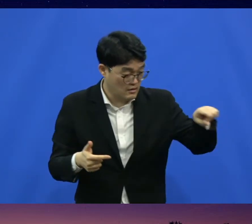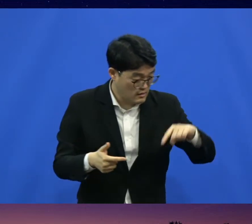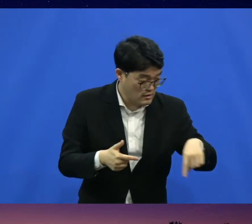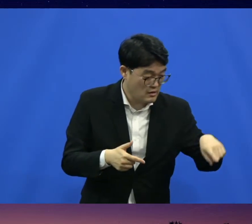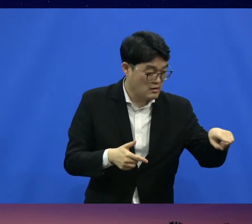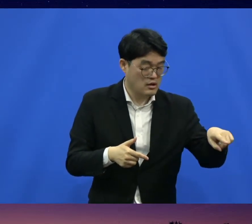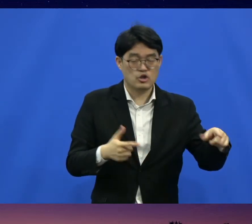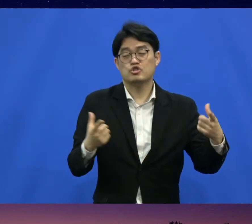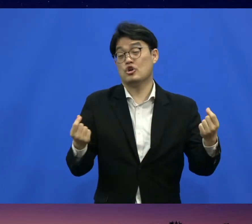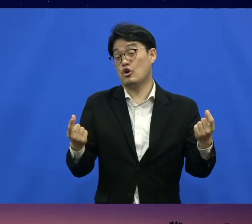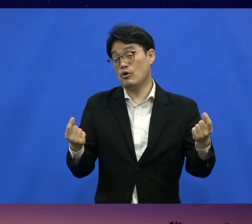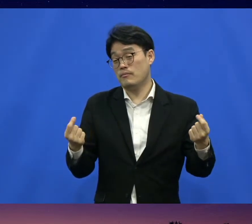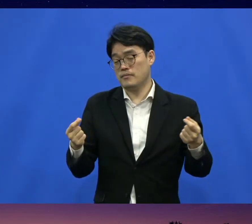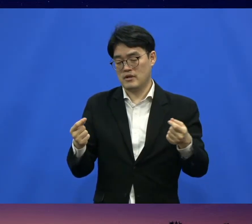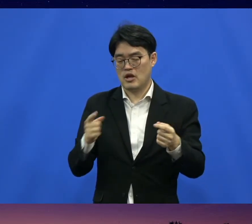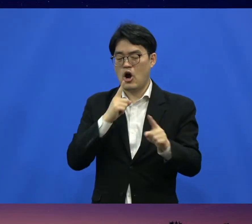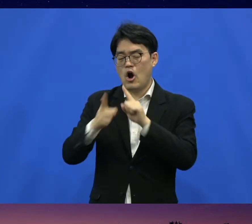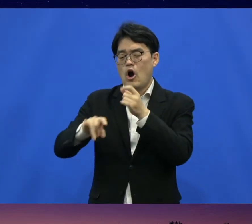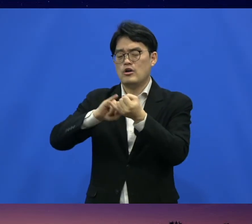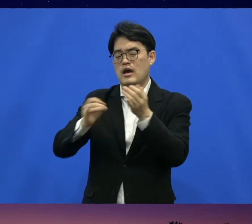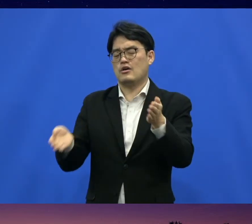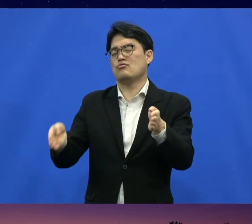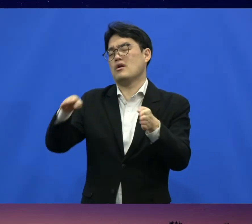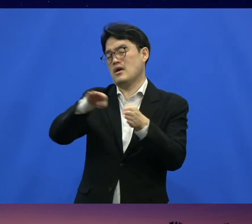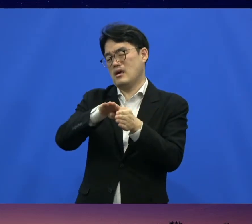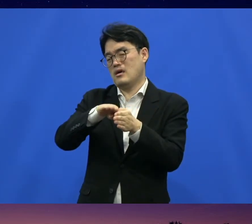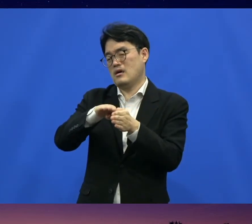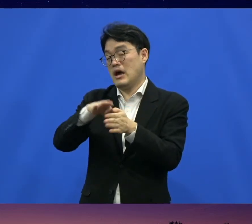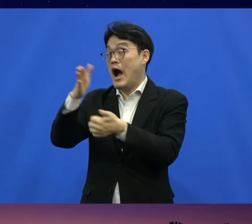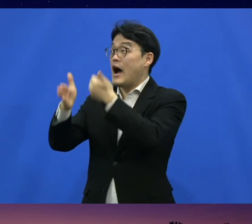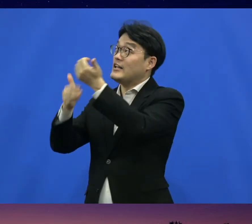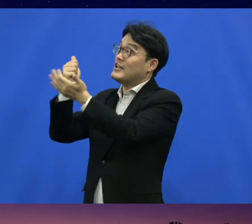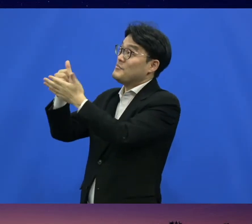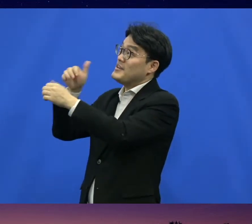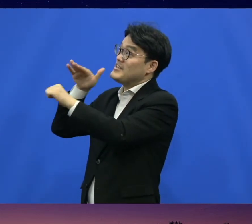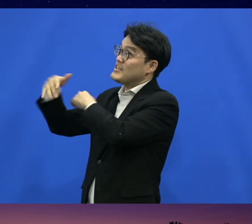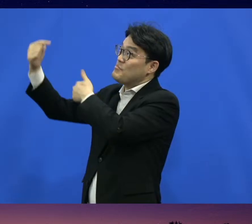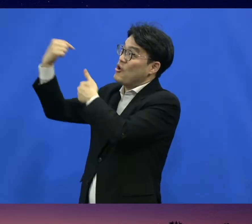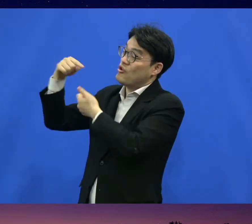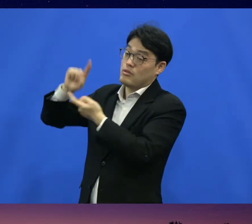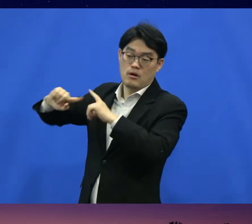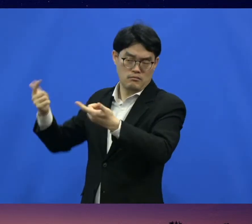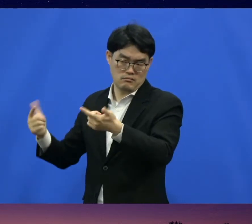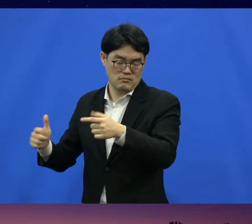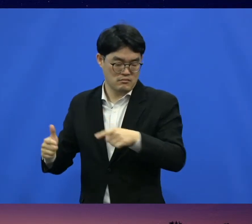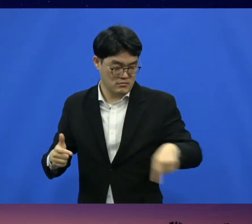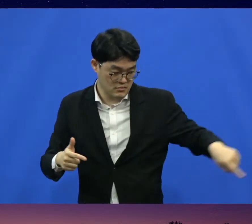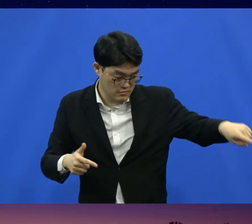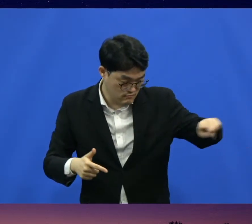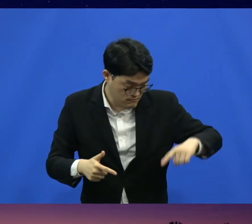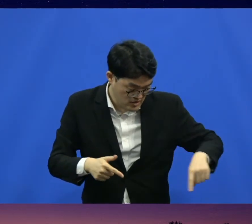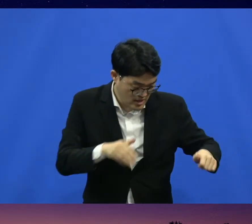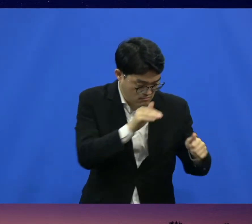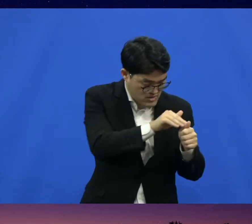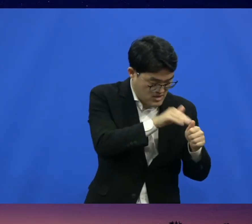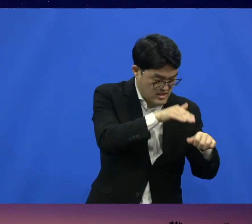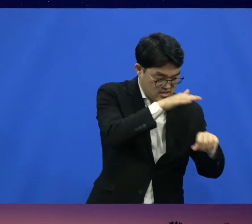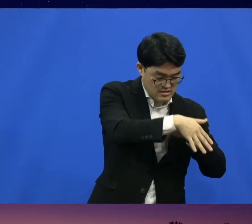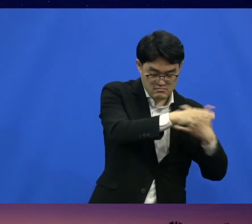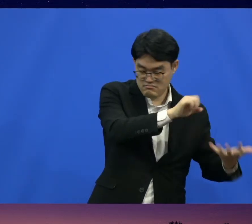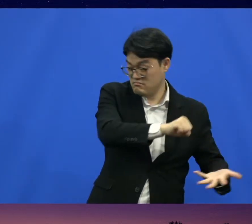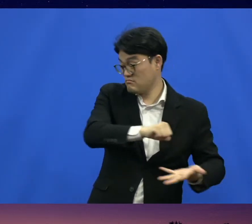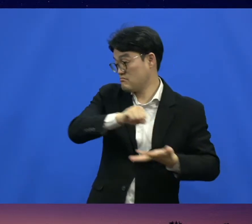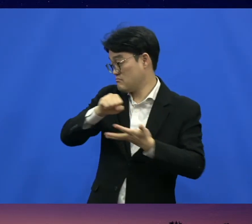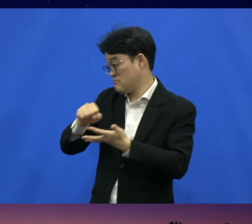모습은 하나님은 싫어하시는 거예요. 하나님의 일을 세상의 매뉴얼로 가지고 덤벼들어서는 안 된다는 거예요.